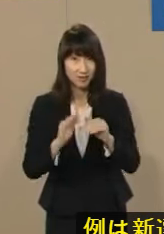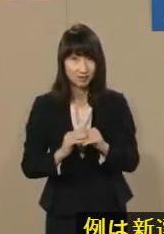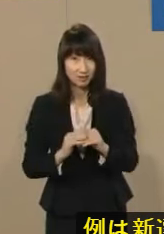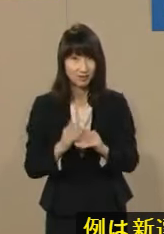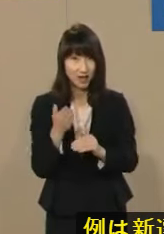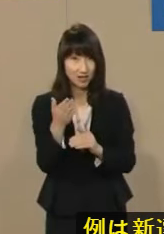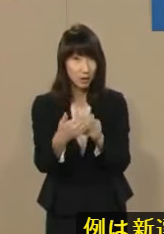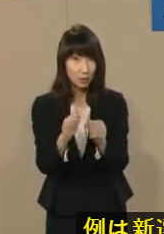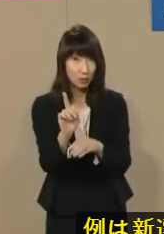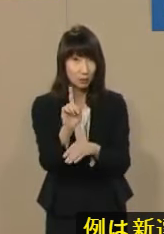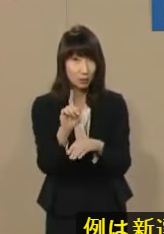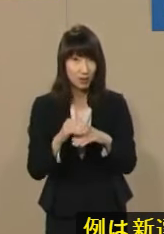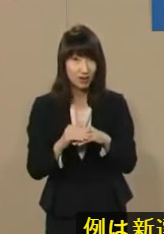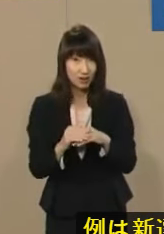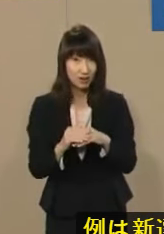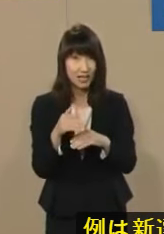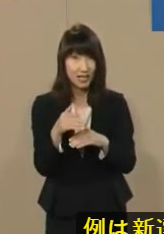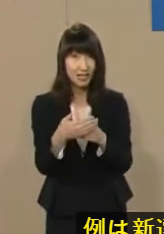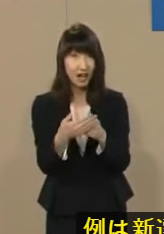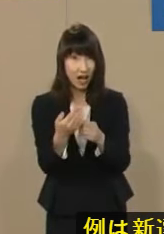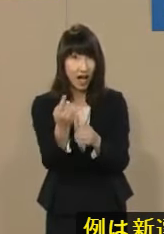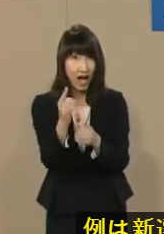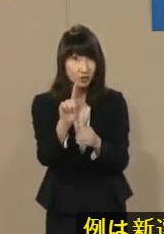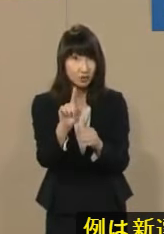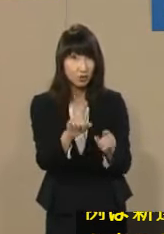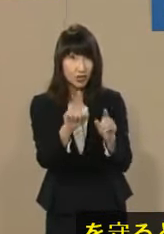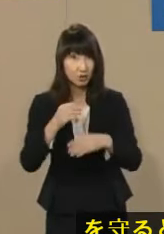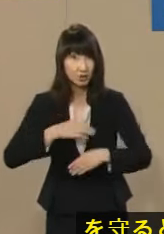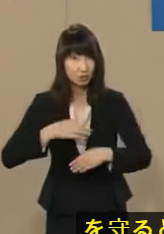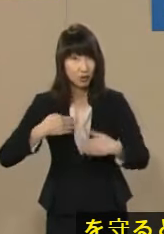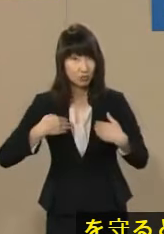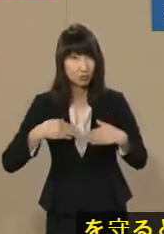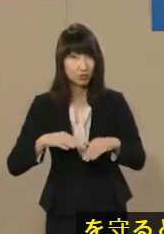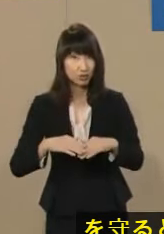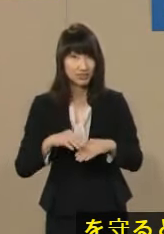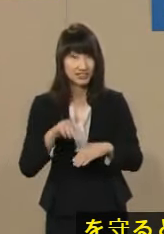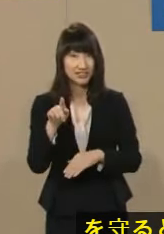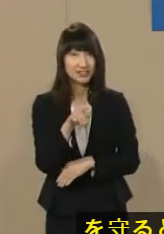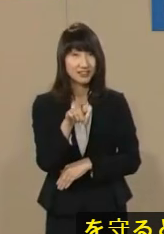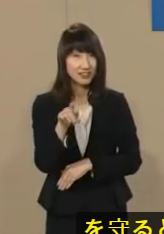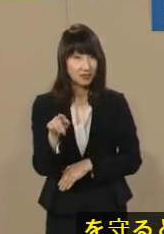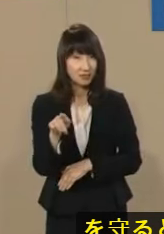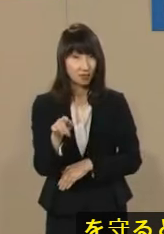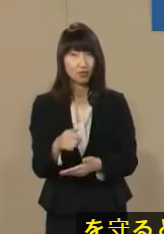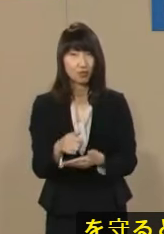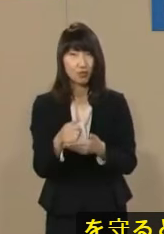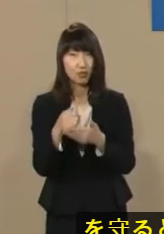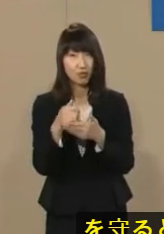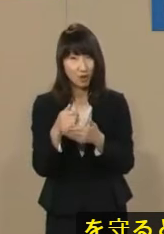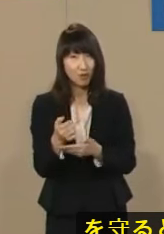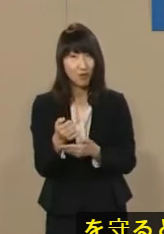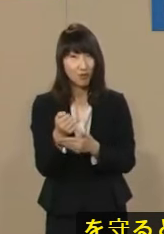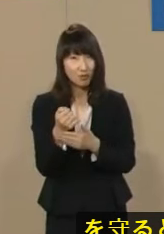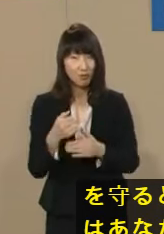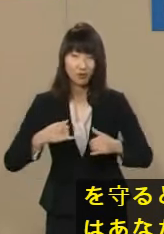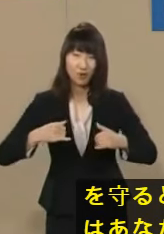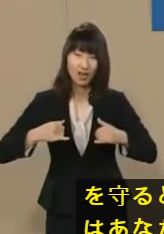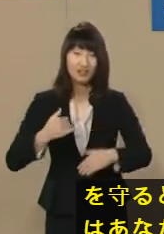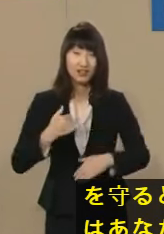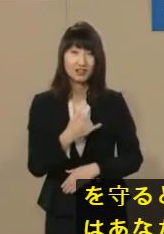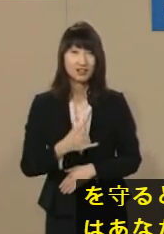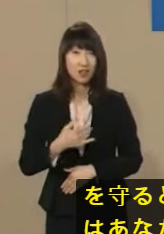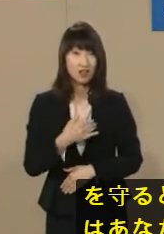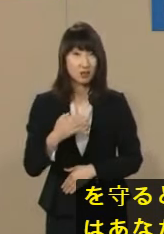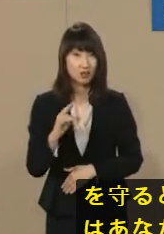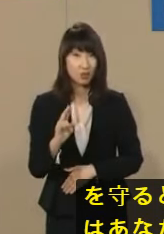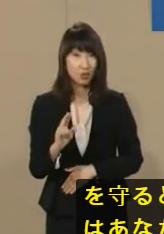あなたを守るとはあなたが明日の生活を心配せず、人間の尊厳を失わず、胸を張って人生を歩めるよう